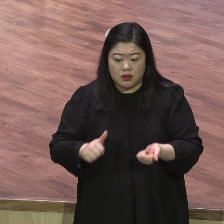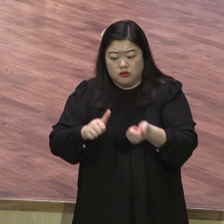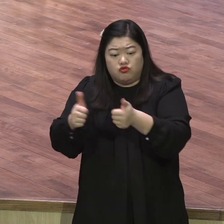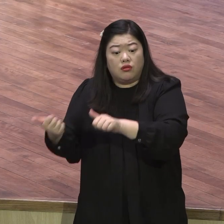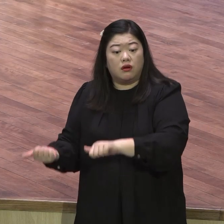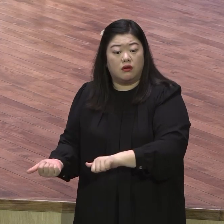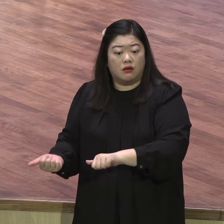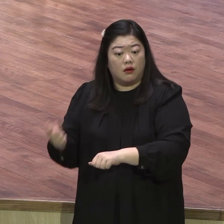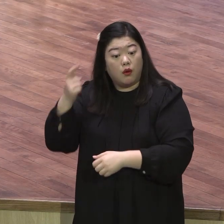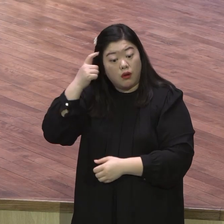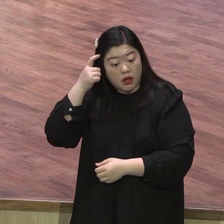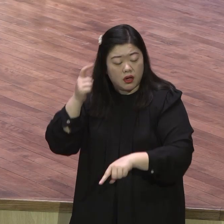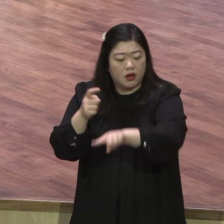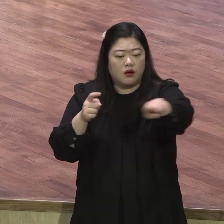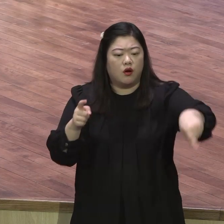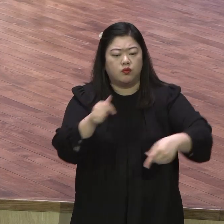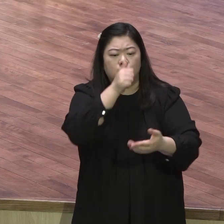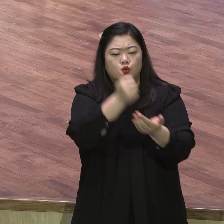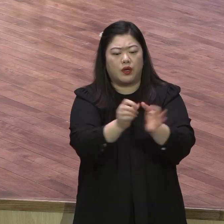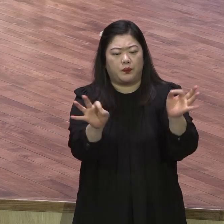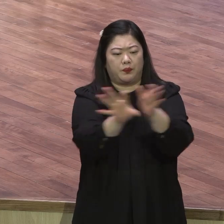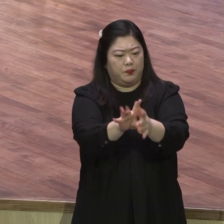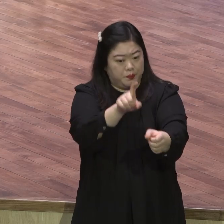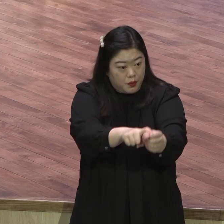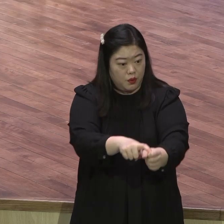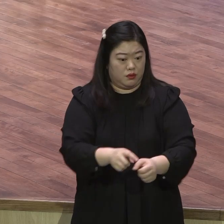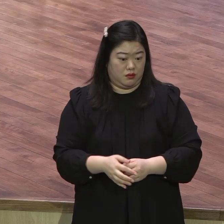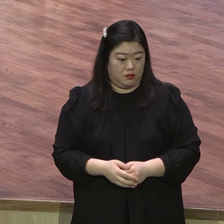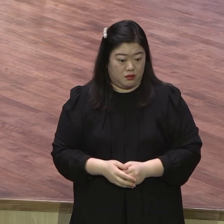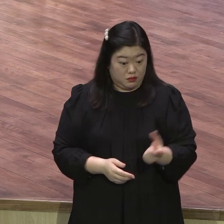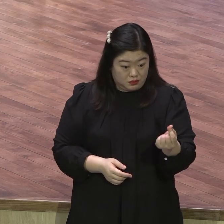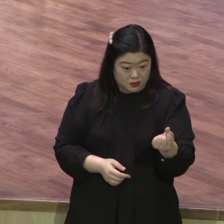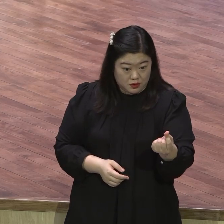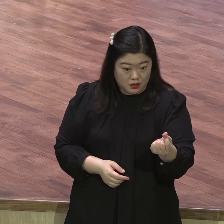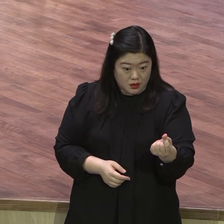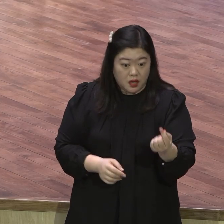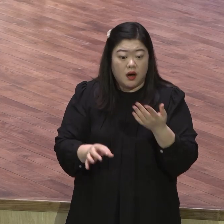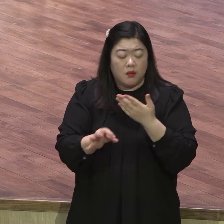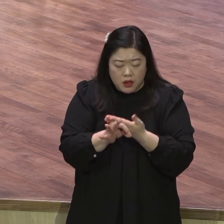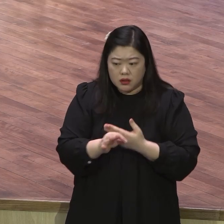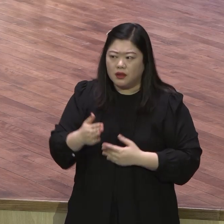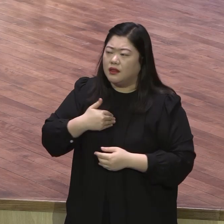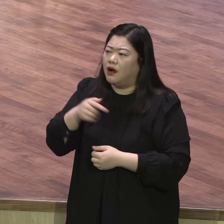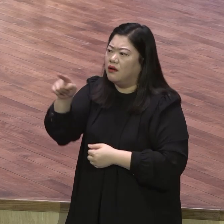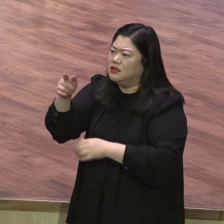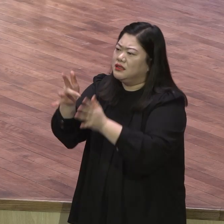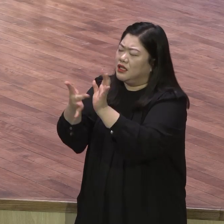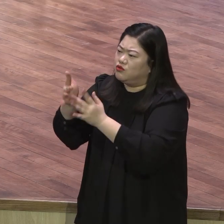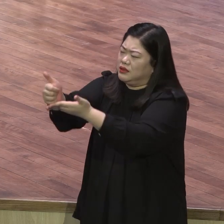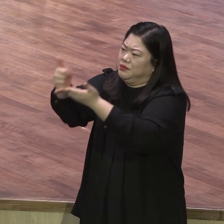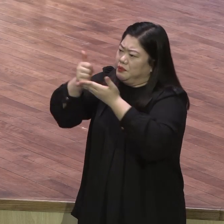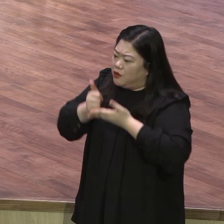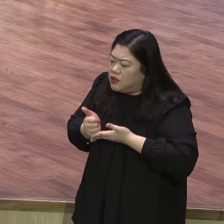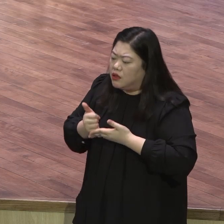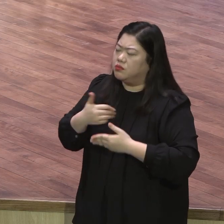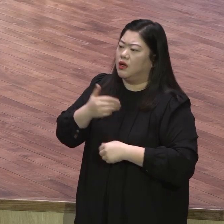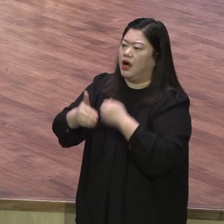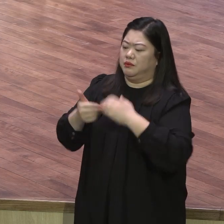우리를 대속하기 시기 했어요. 그걸 구원해서 하나님의 자녀로서 영생 공락을 누리라고